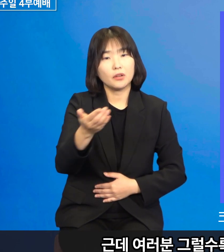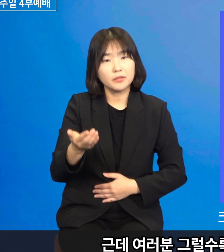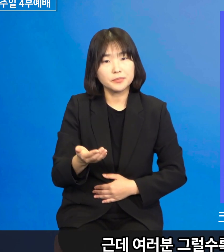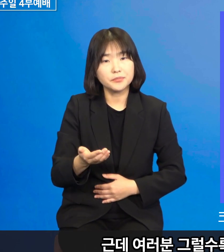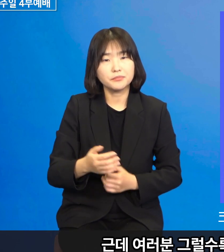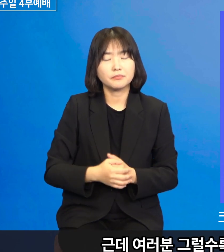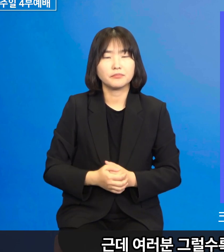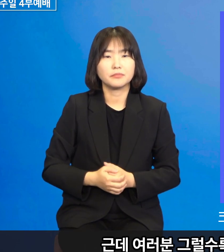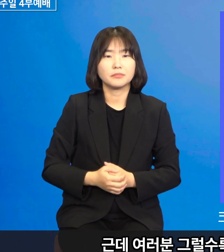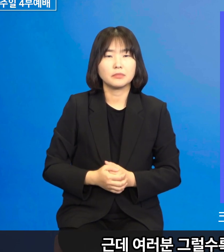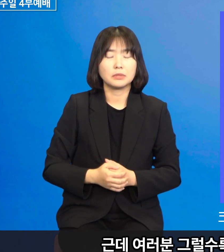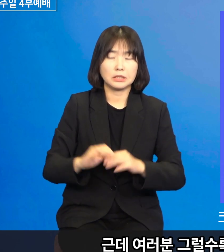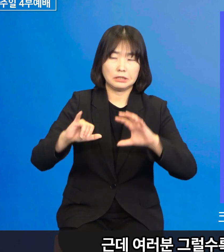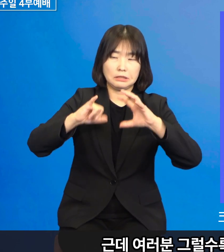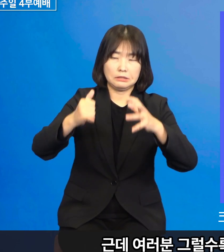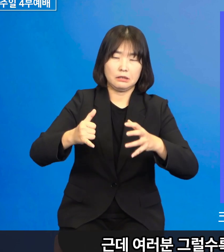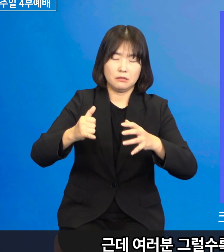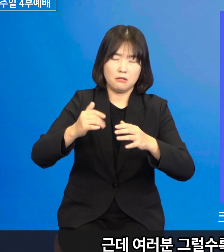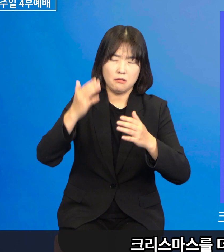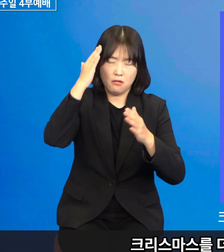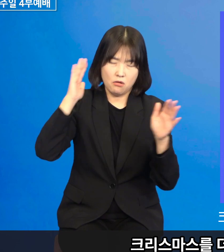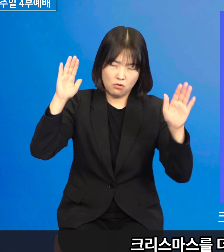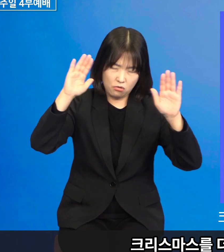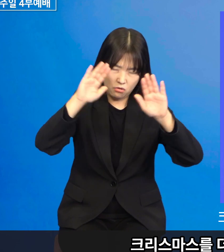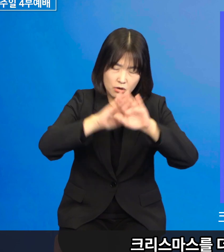그럴수록 세상이 어둡기 때문에